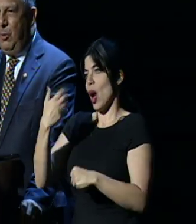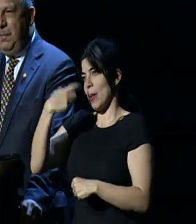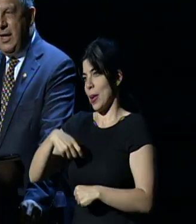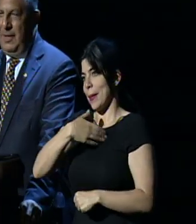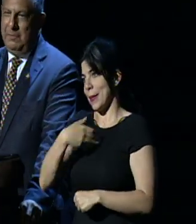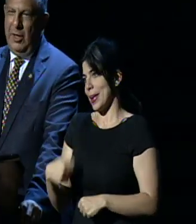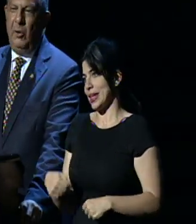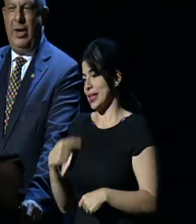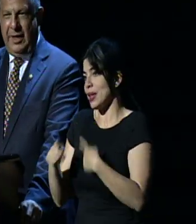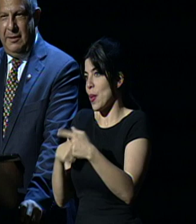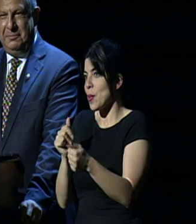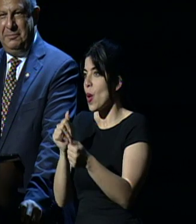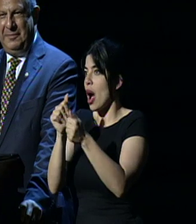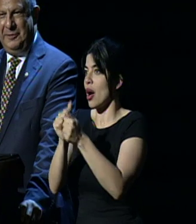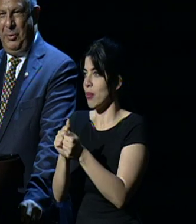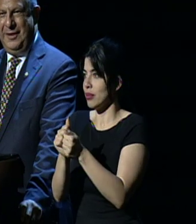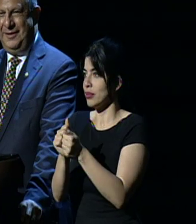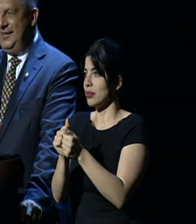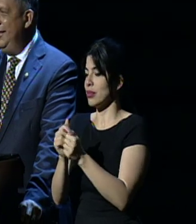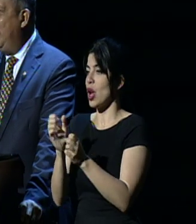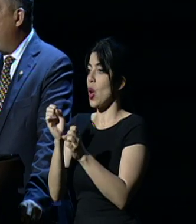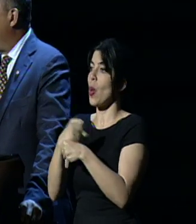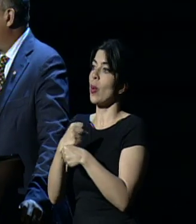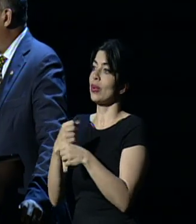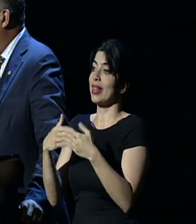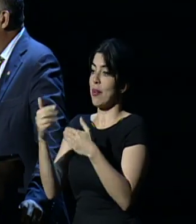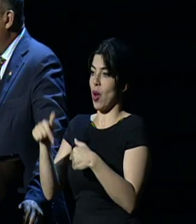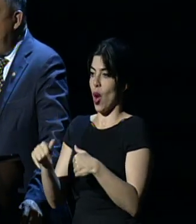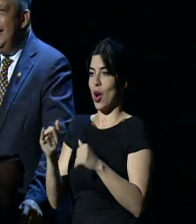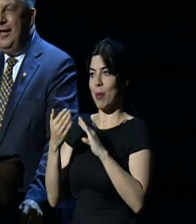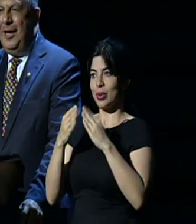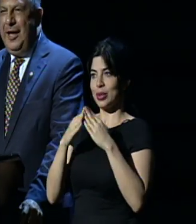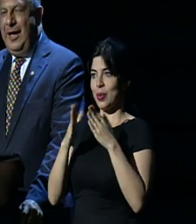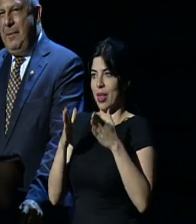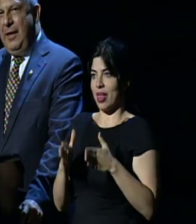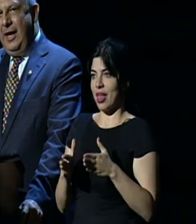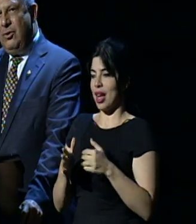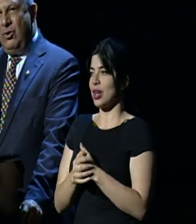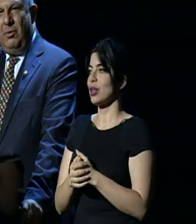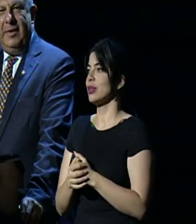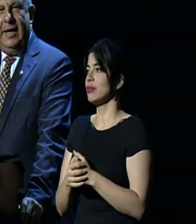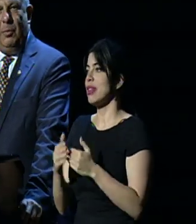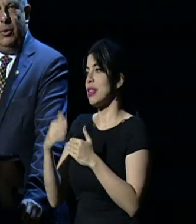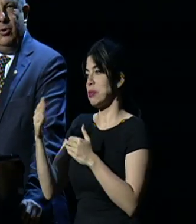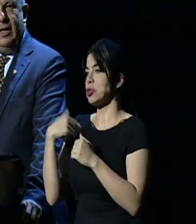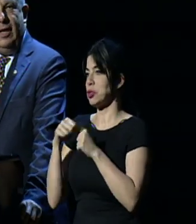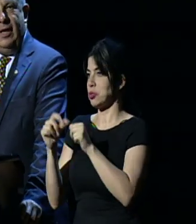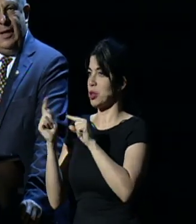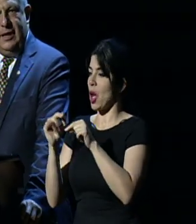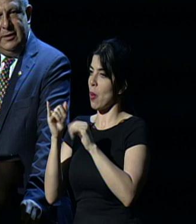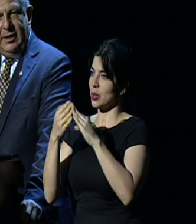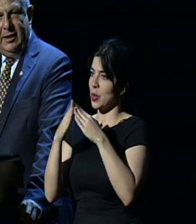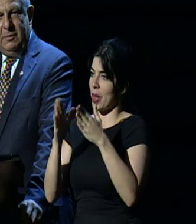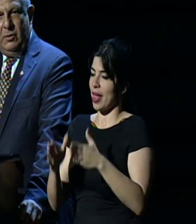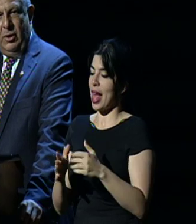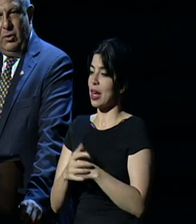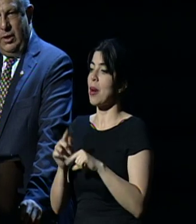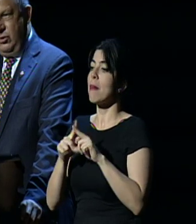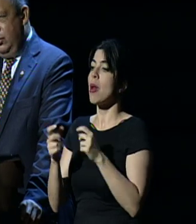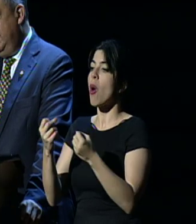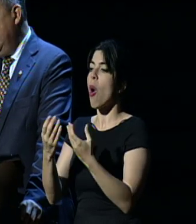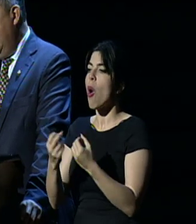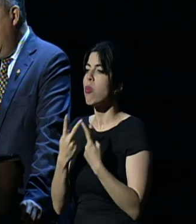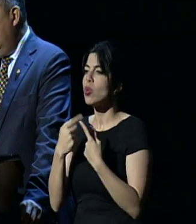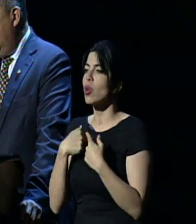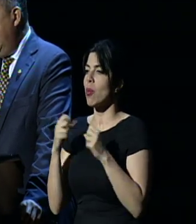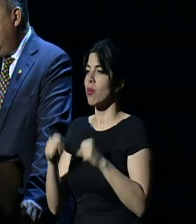República acompañe, lo haré después de hoy como ciudadano, y ello me da la oportunidad de agradecer con el